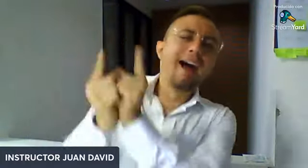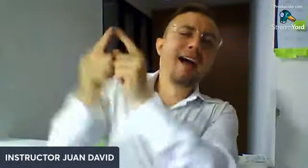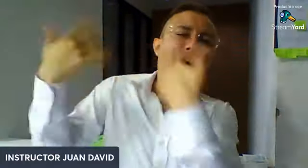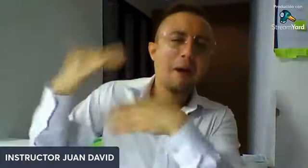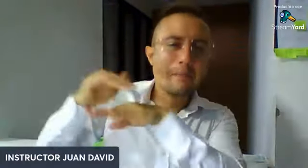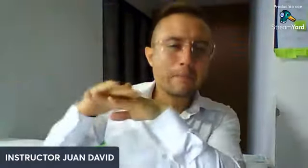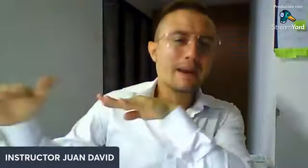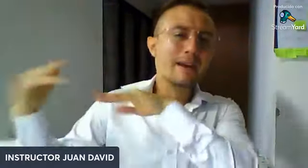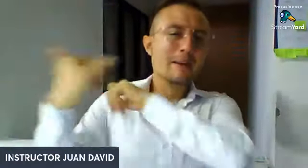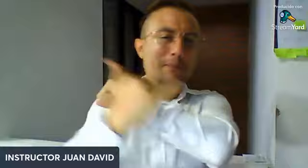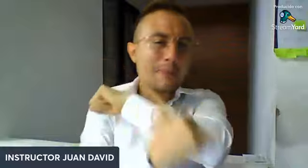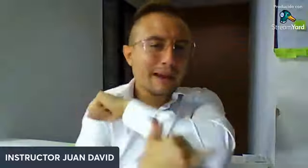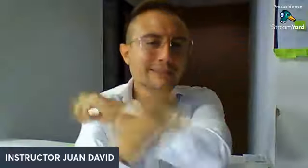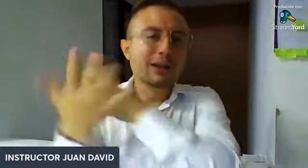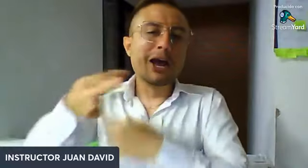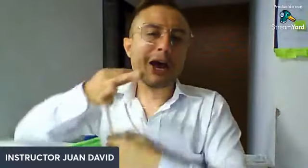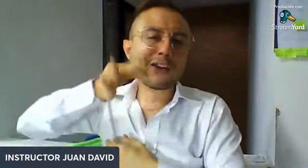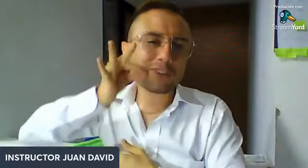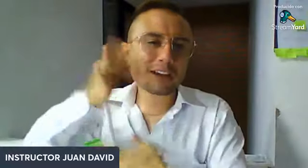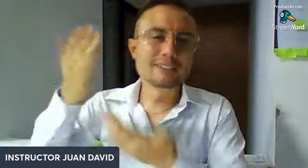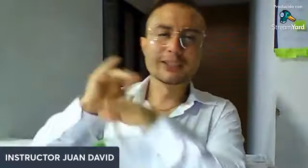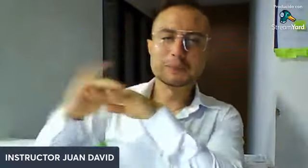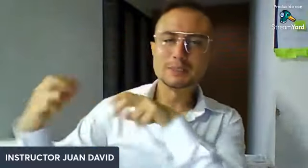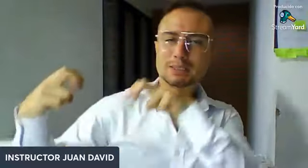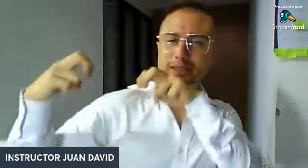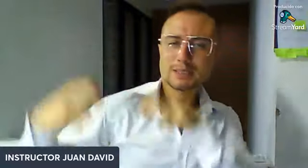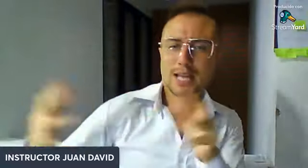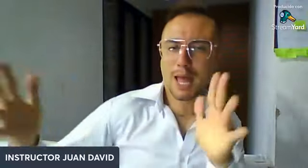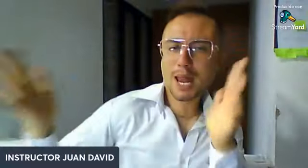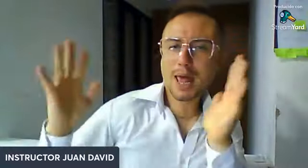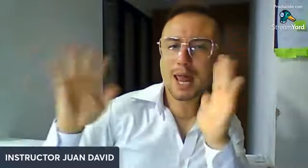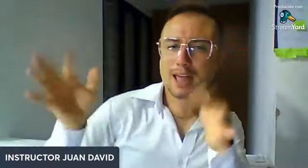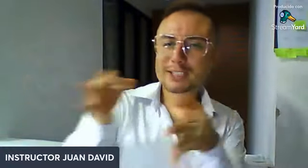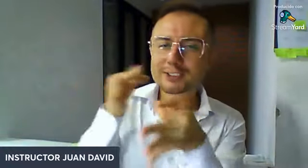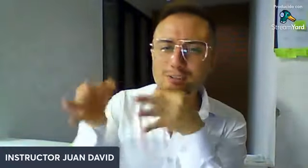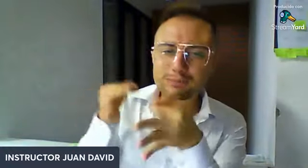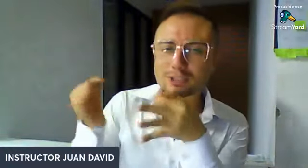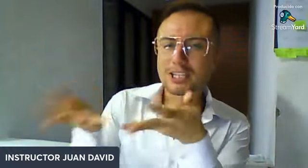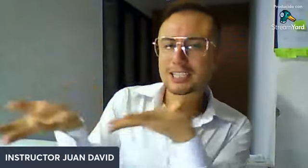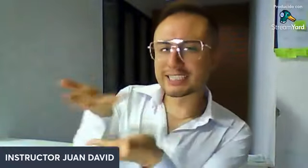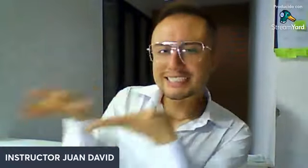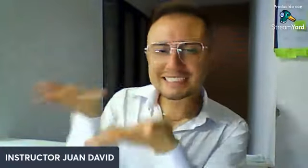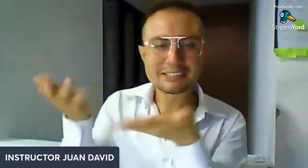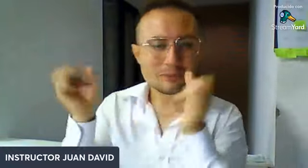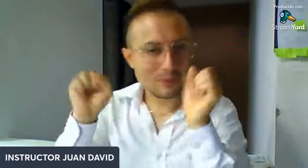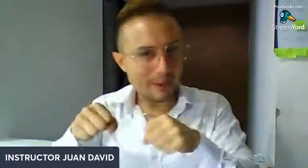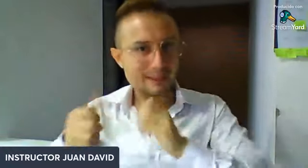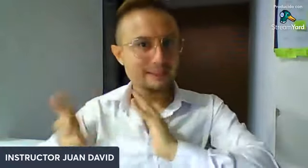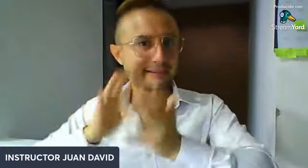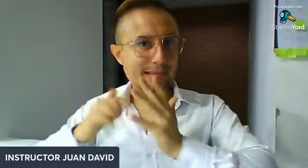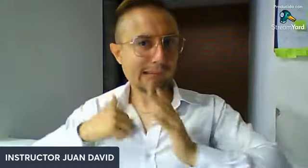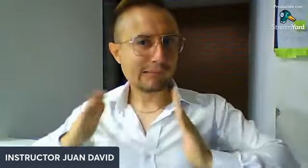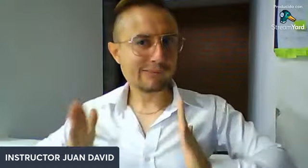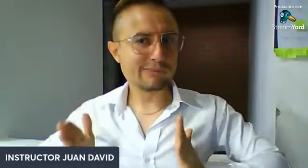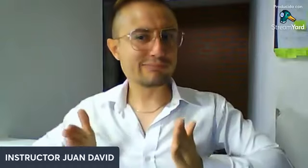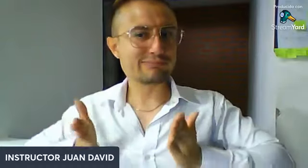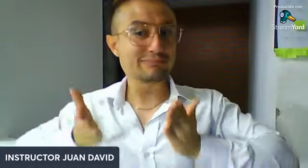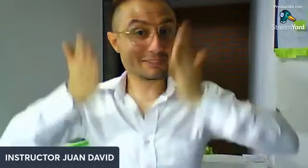haya olvidado esa práctica que hiciste con ella, podrías invitarla a tomar un café, a un paseíto, no sé, a tertuliar,